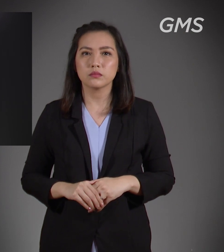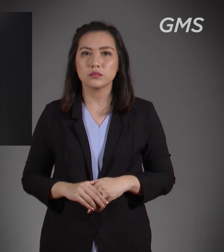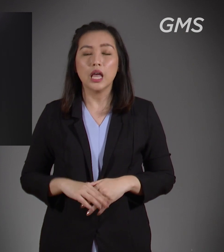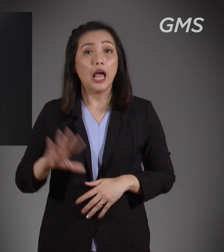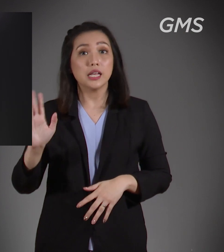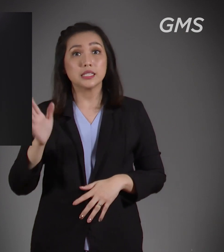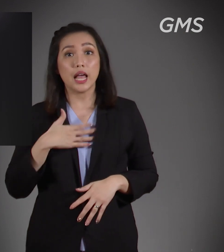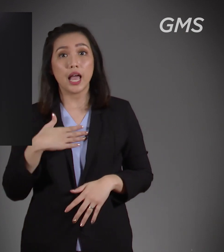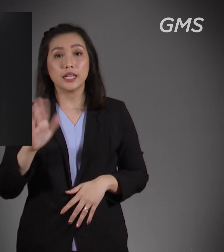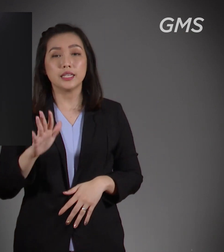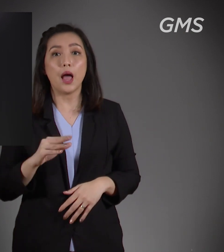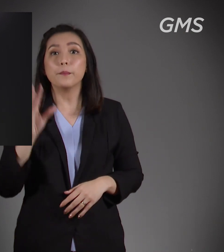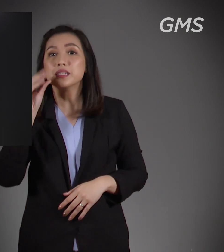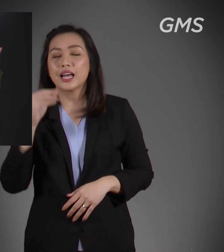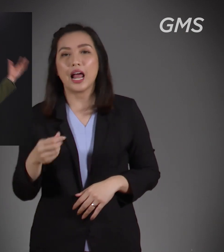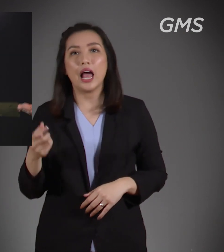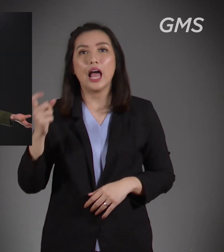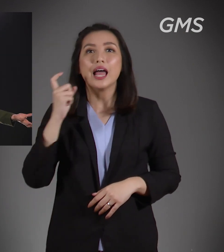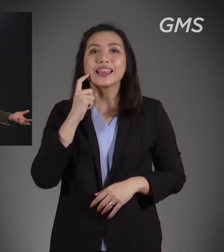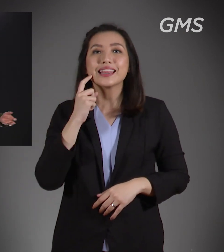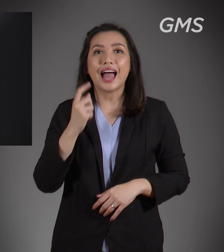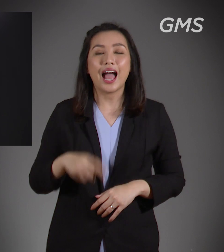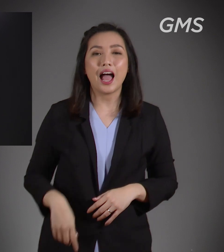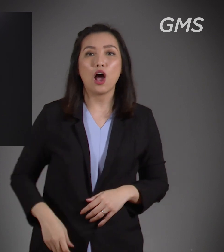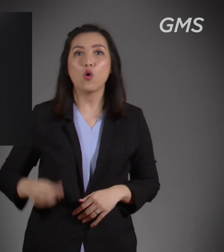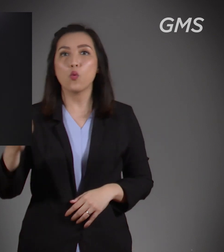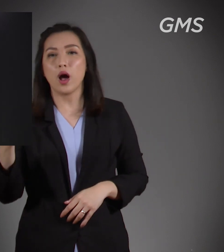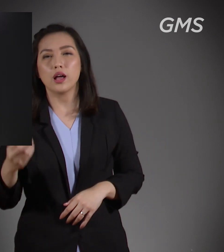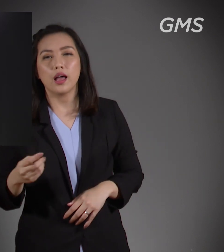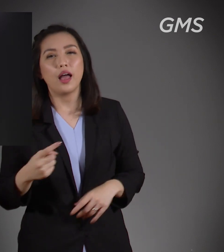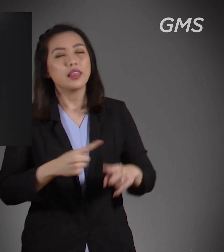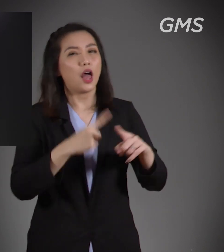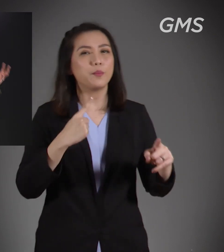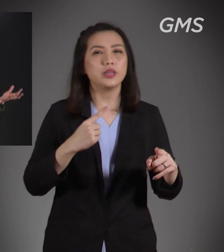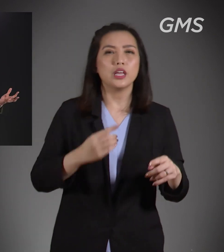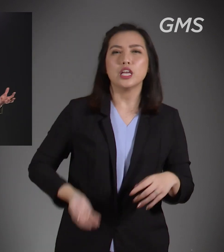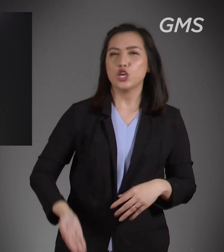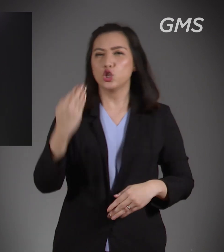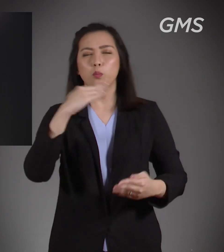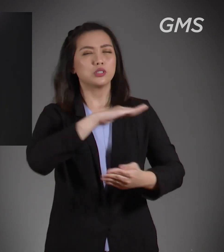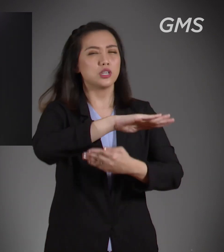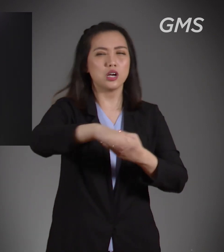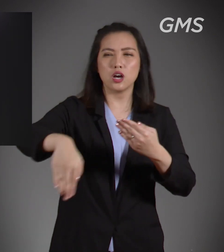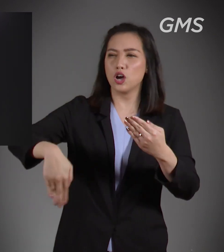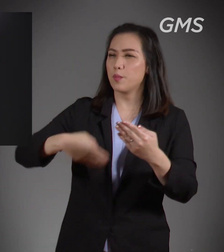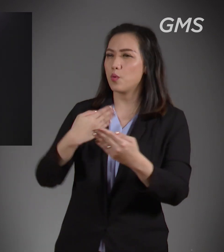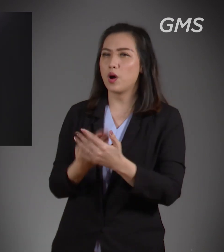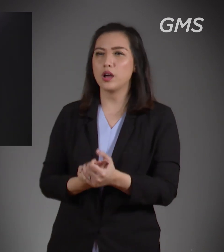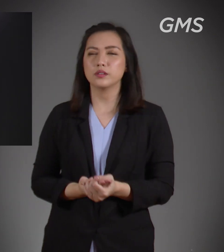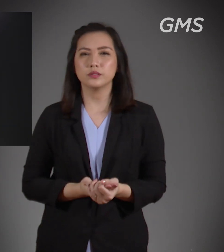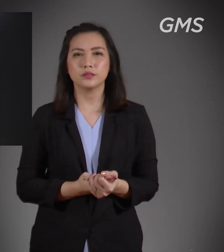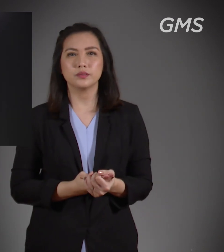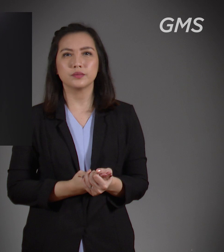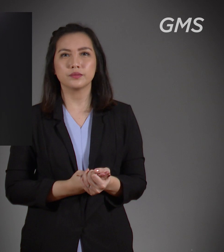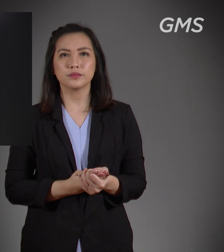materi. Saya bicara tentang life overall. Holistically. Secara menyeluruh kehidupan